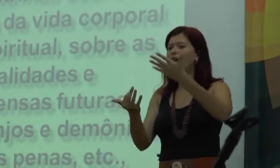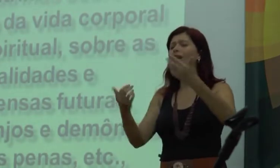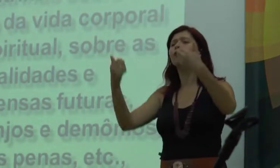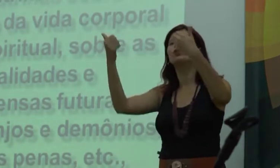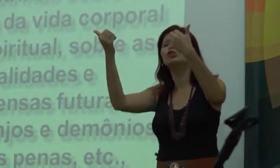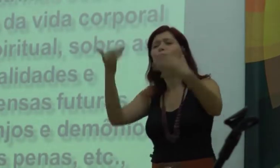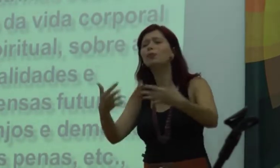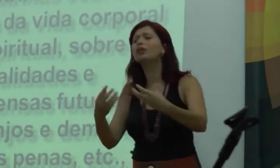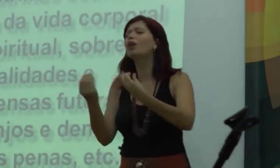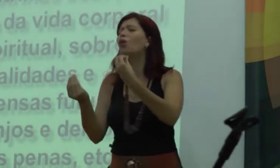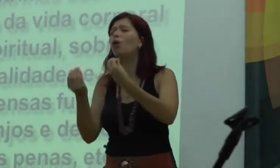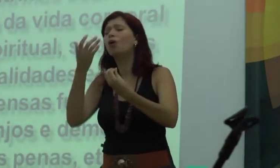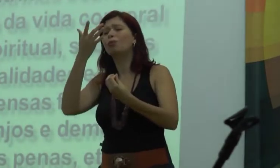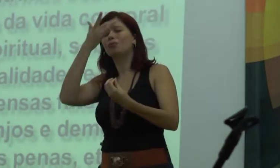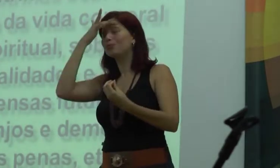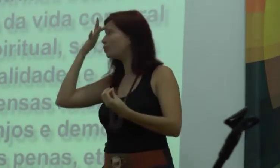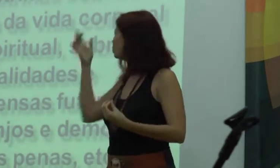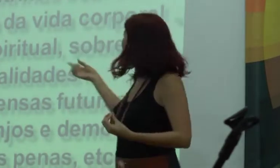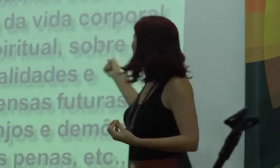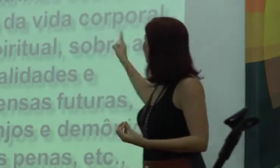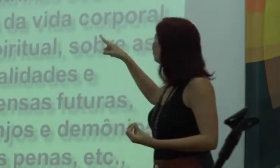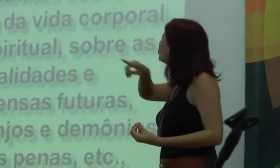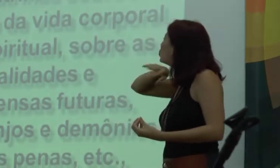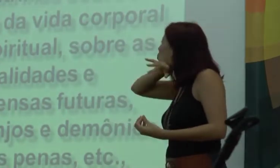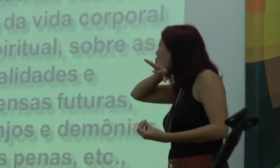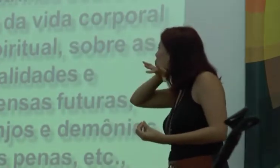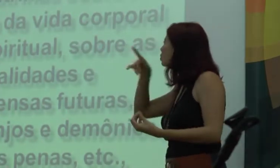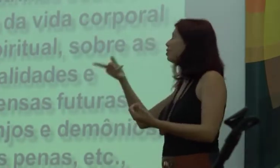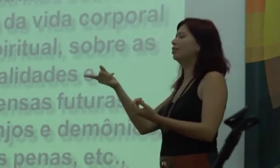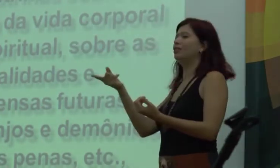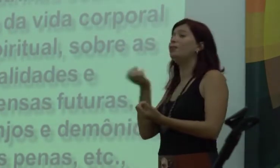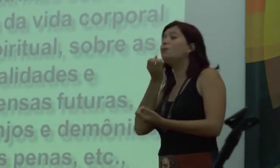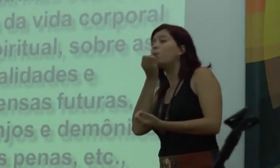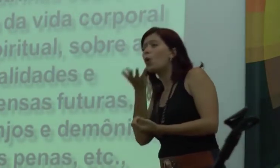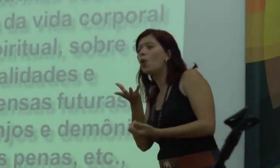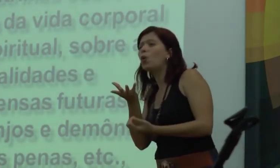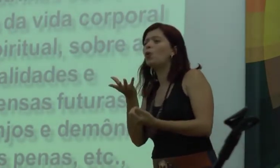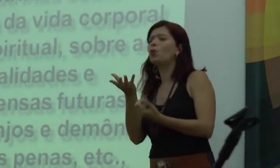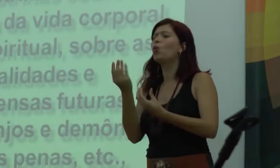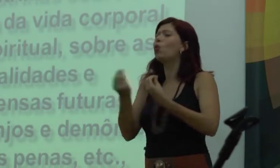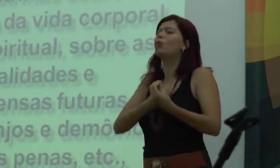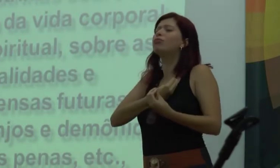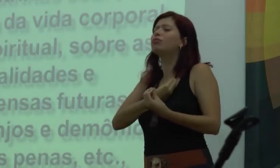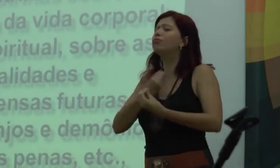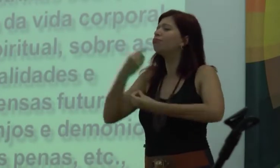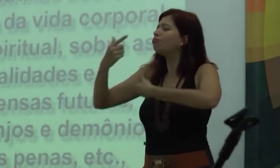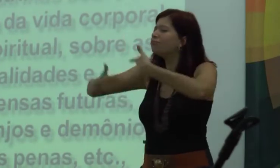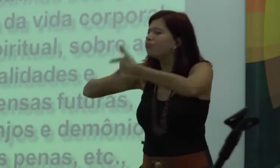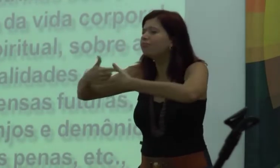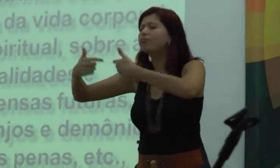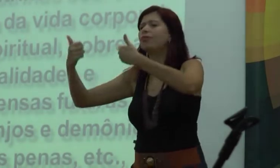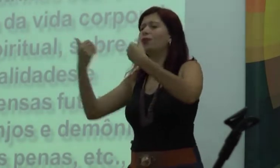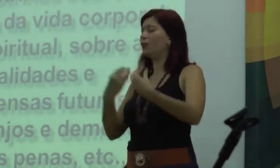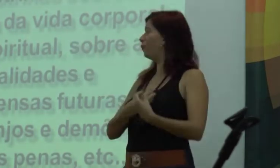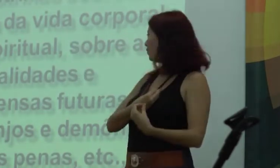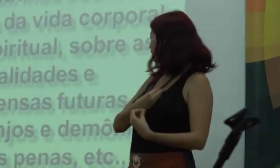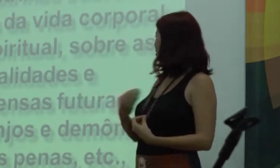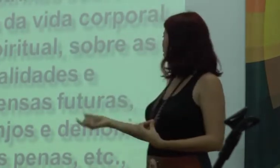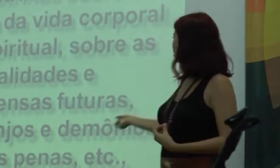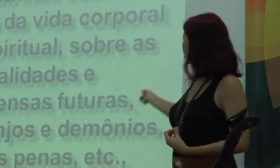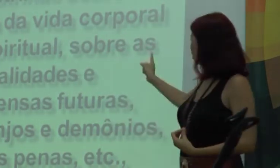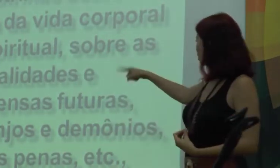E o Céu e o Inferno também é uma explicação, né, sobre a questão da condição do espírito,